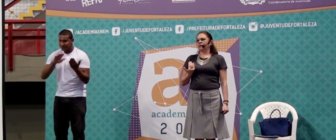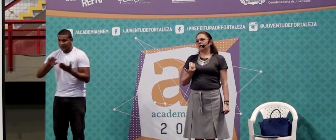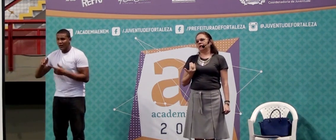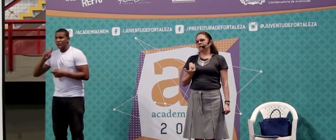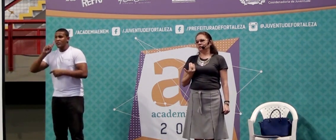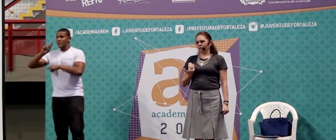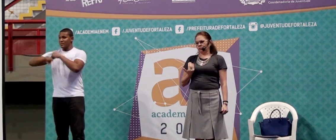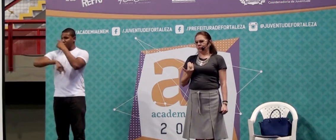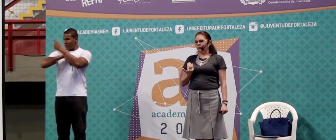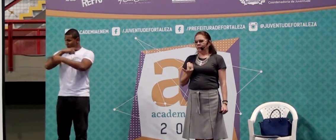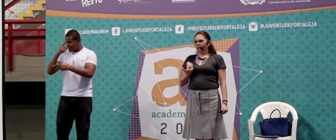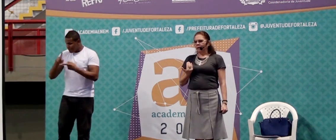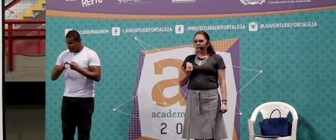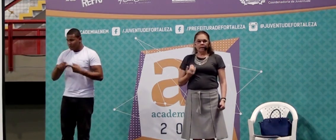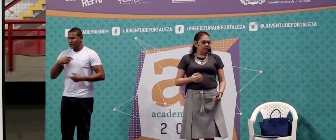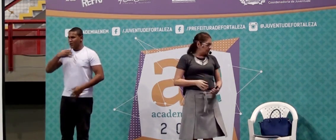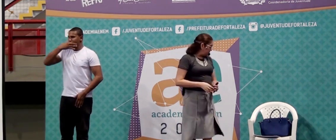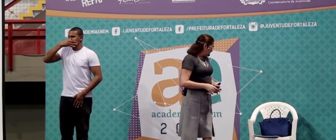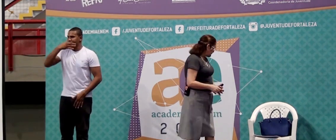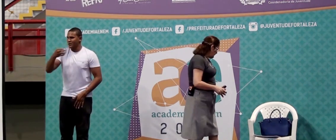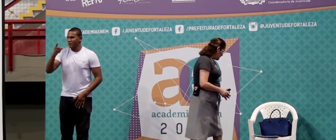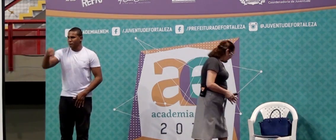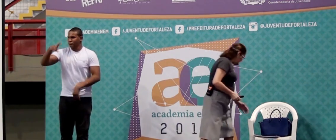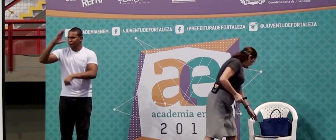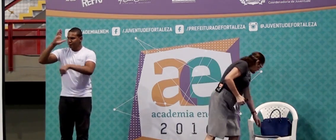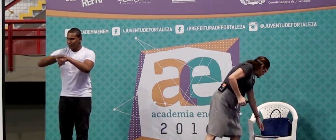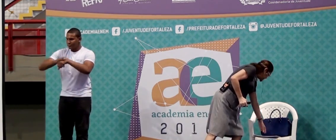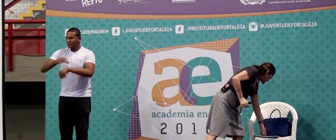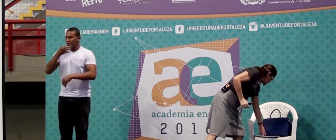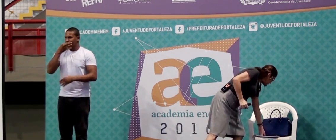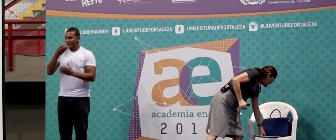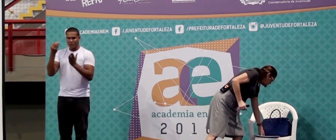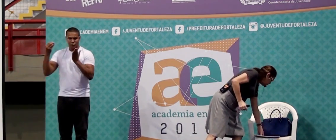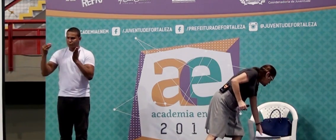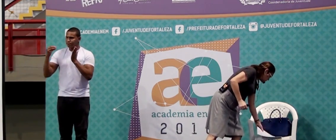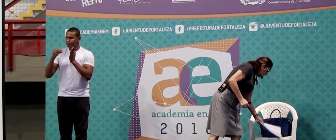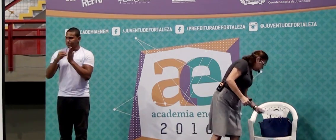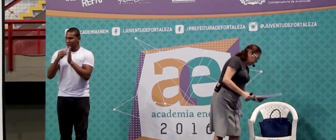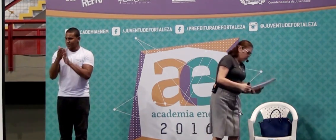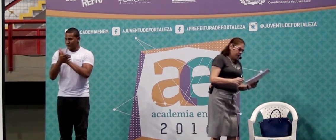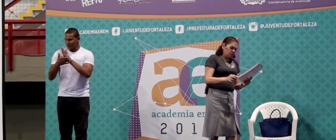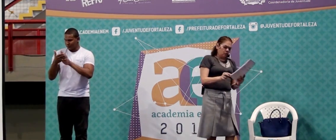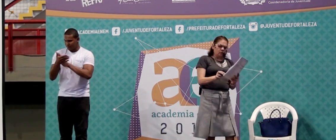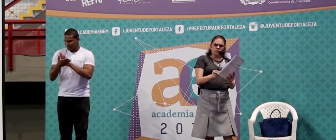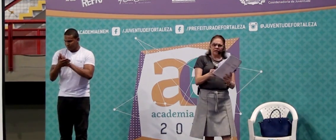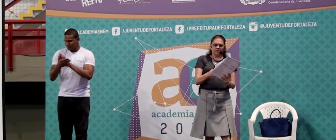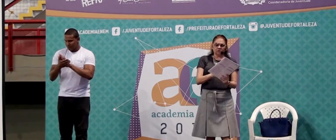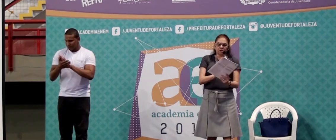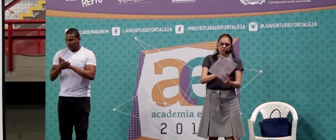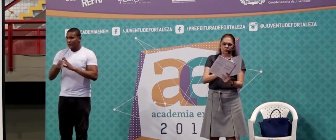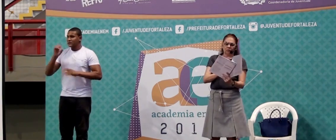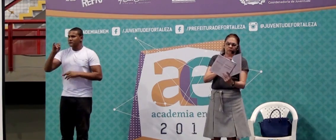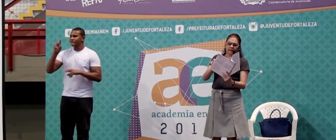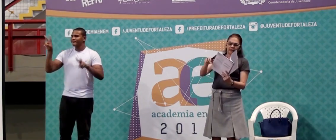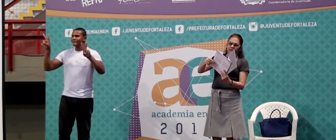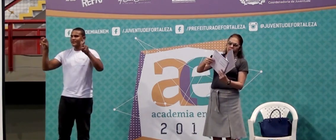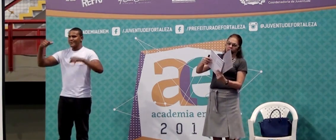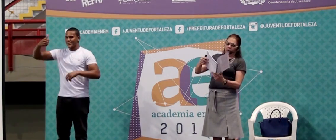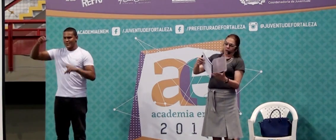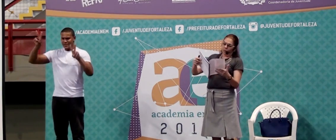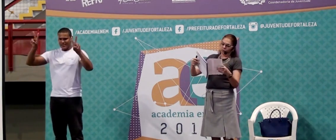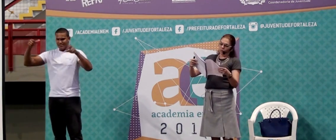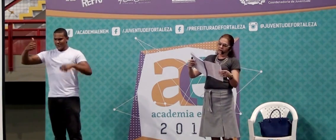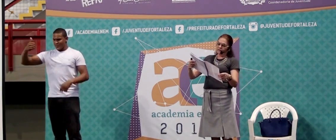opinião sobre aquele assunto, tá? Se você pegar o tema número 1, que a gente colocou